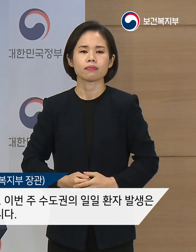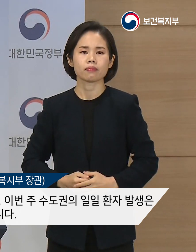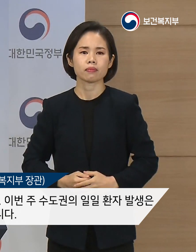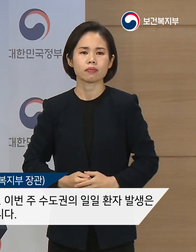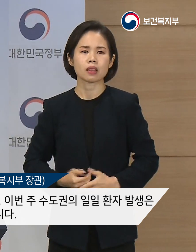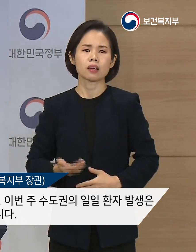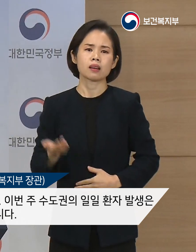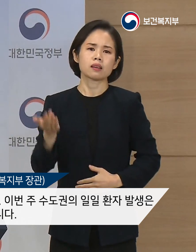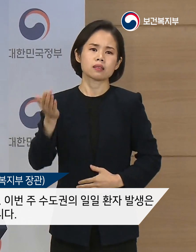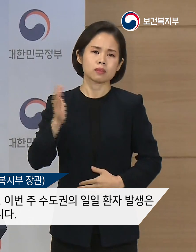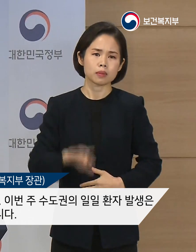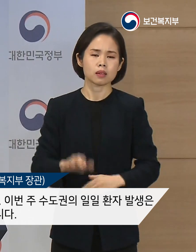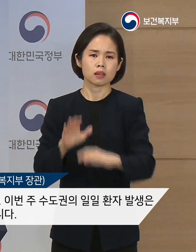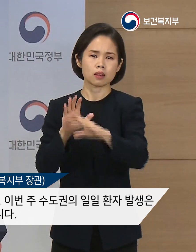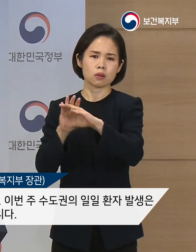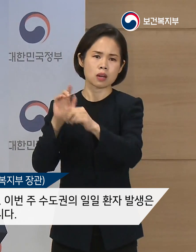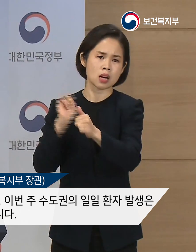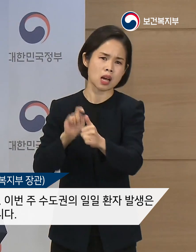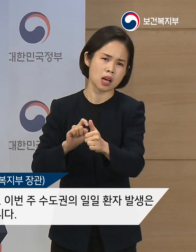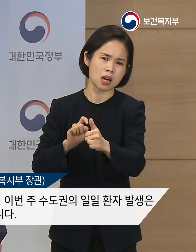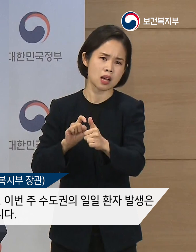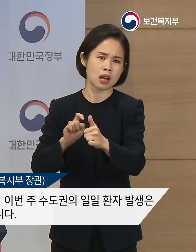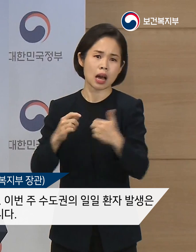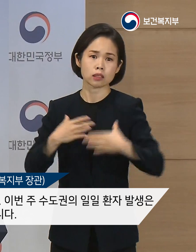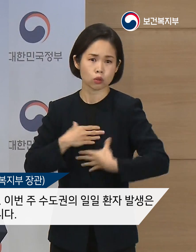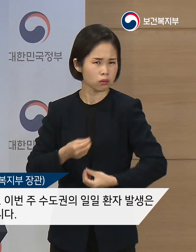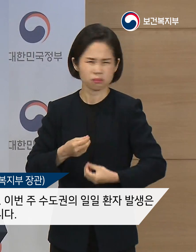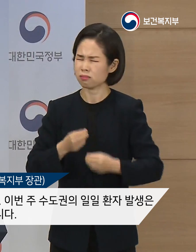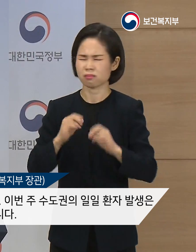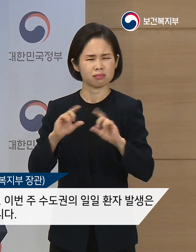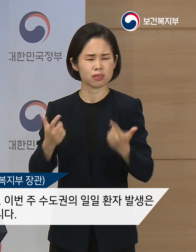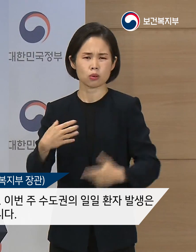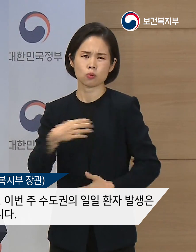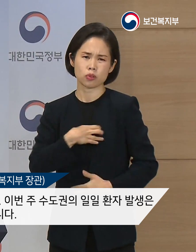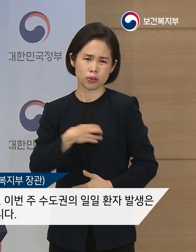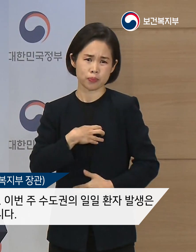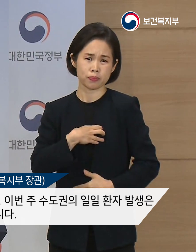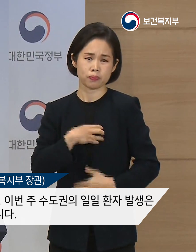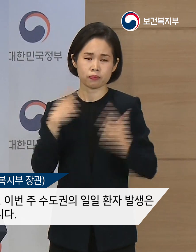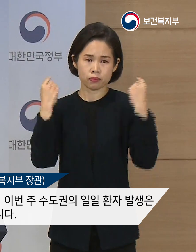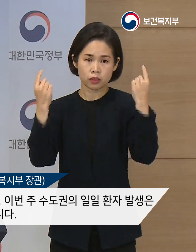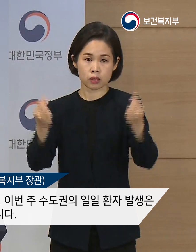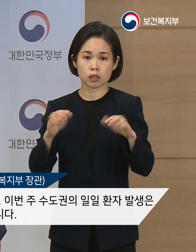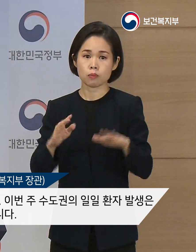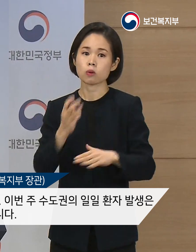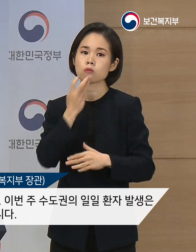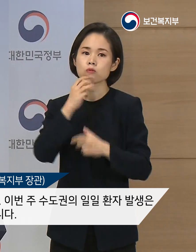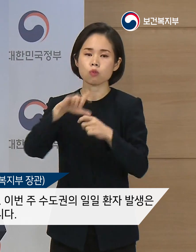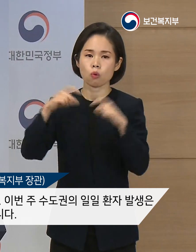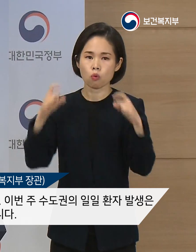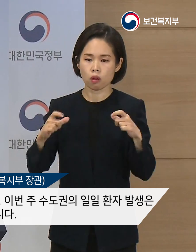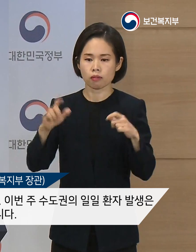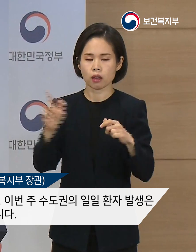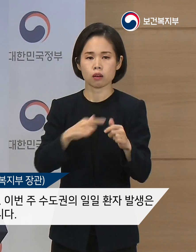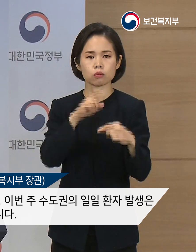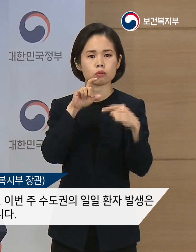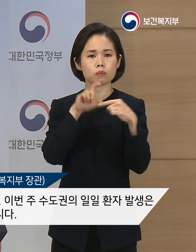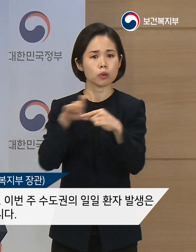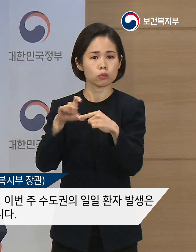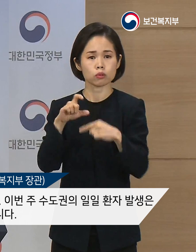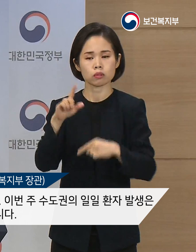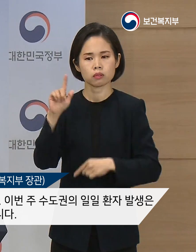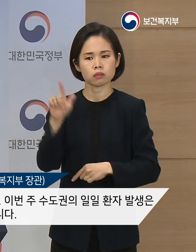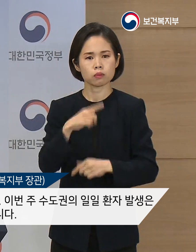그러나 아직은 불안한 요소가 많습니다. 이번 주 수도권의 일일 환자 발생은 여전히